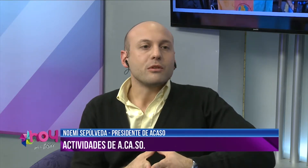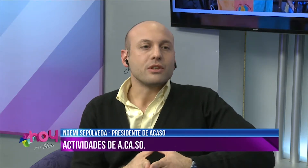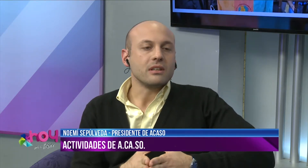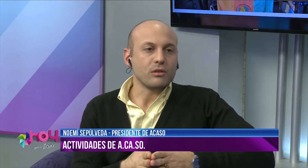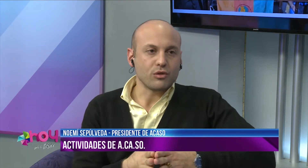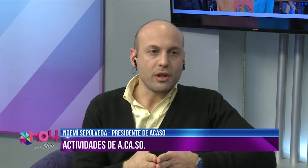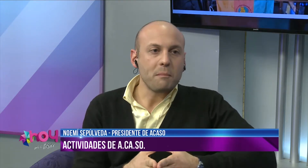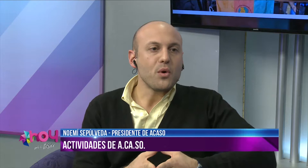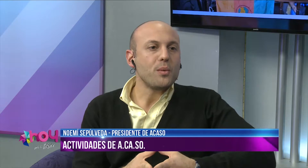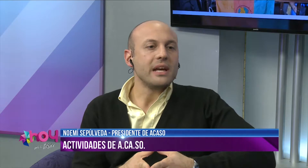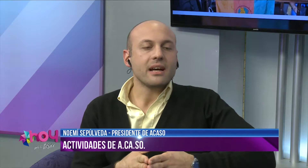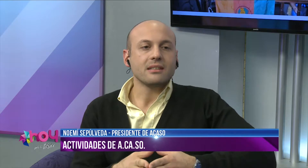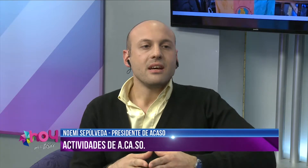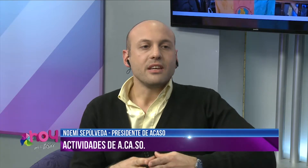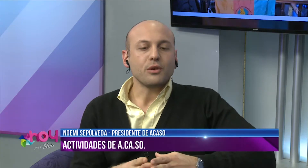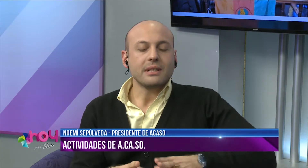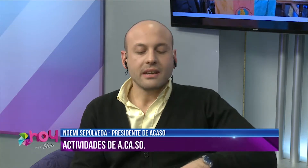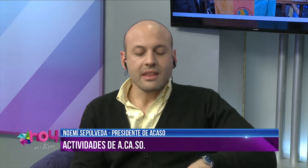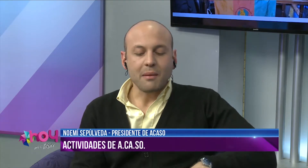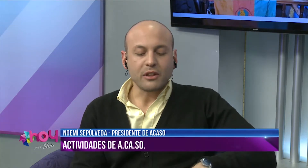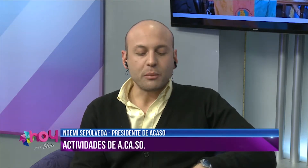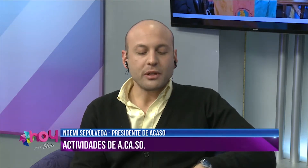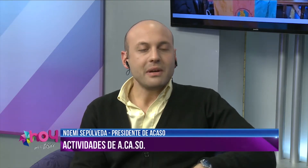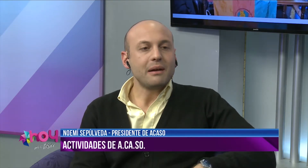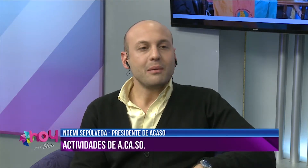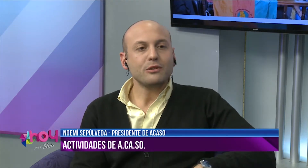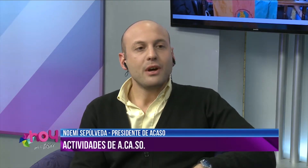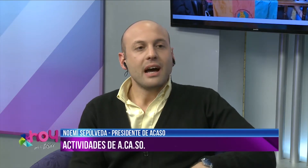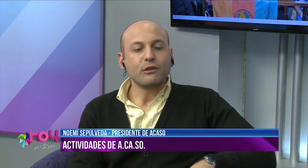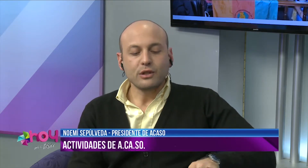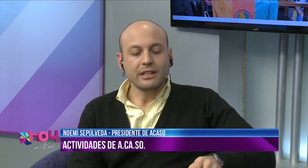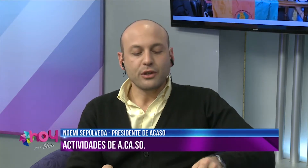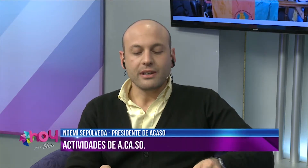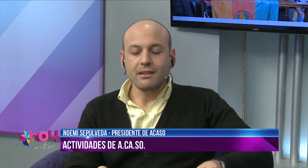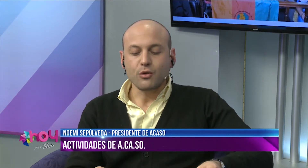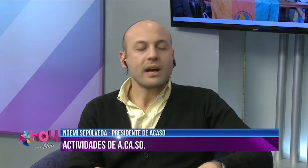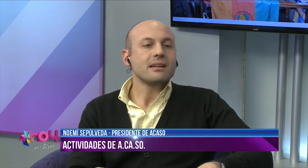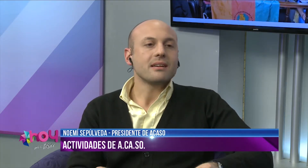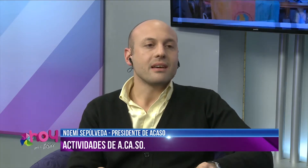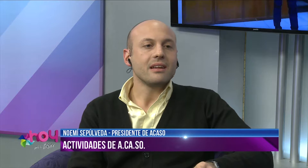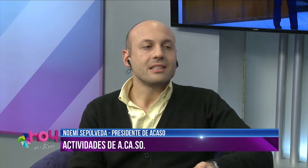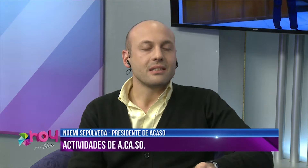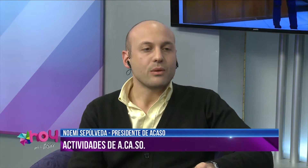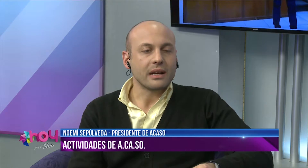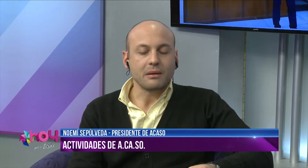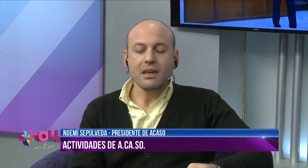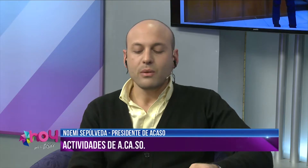en instituciones públicas y en toda una serie de ámbitos. Pero también le hablemos a todos aquellos que están en su casa, que quieren realizar una